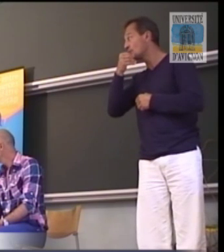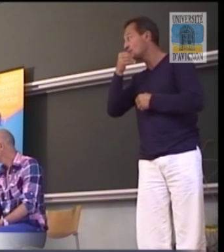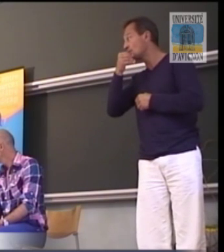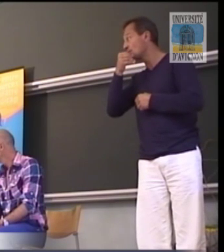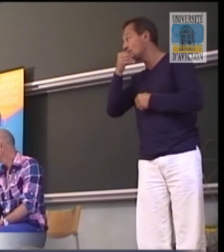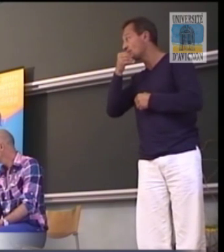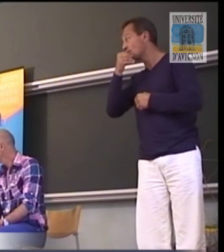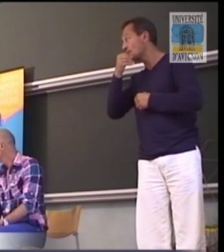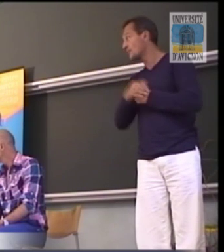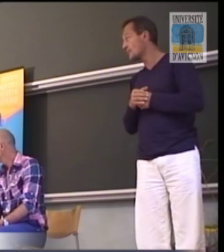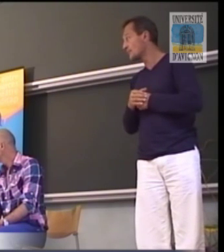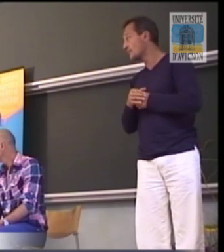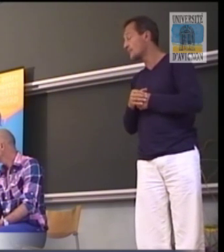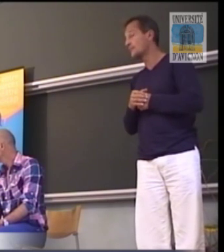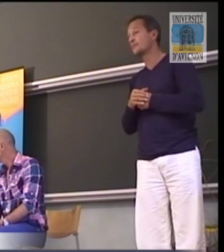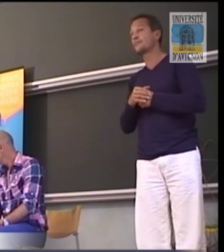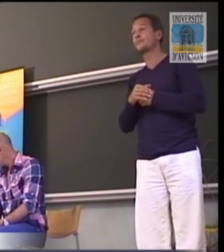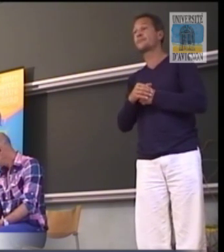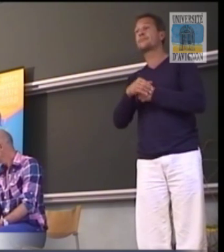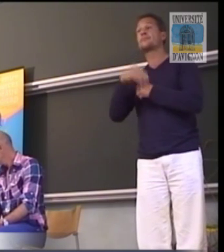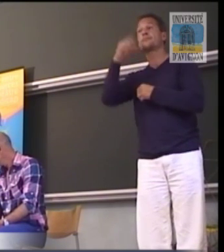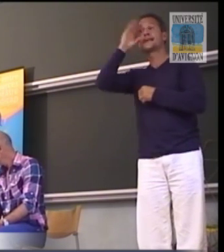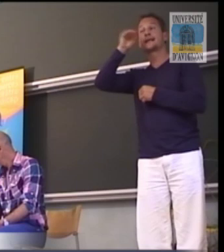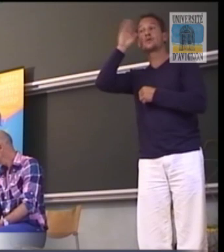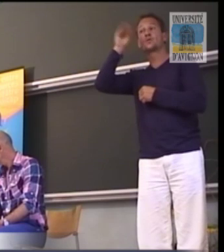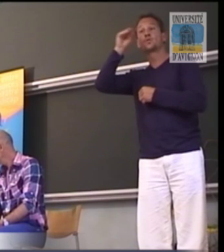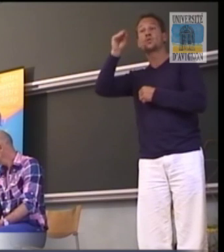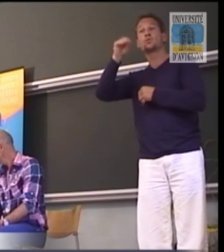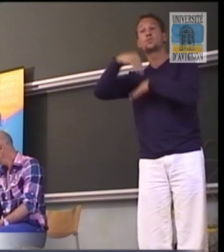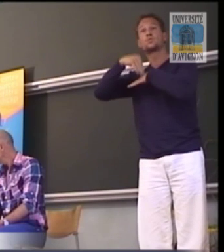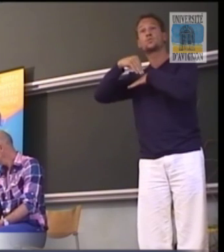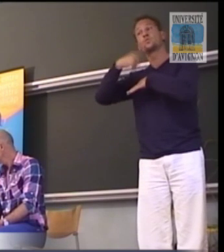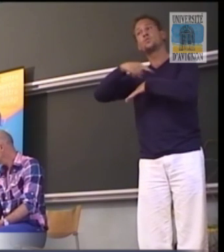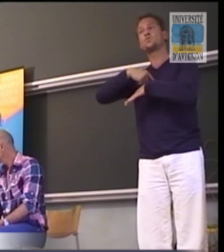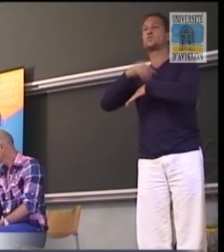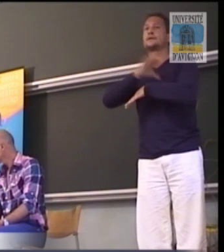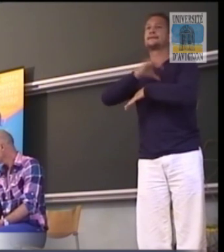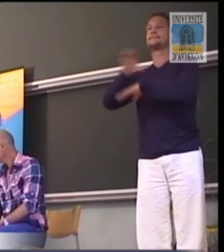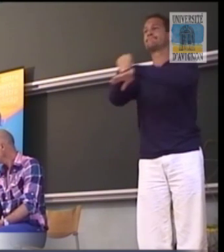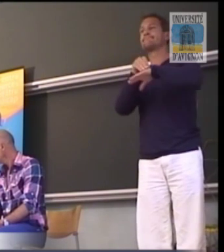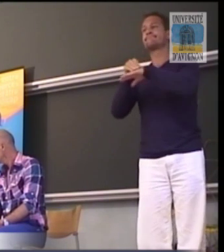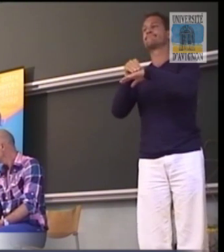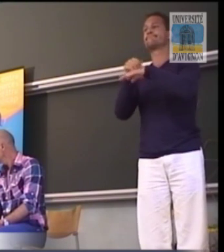eux qui choisissent leur formation. C'est pas, voilà, on essaye de balayer tous ces